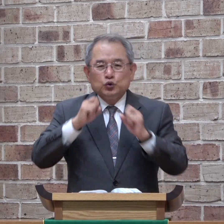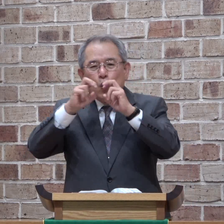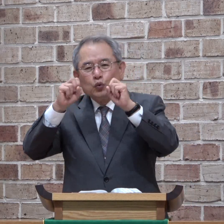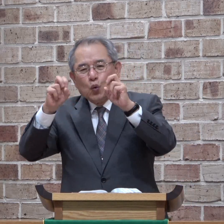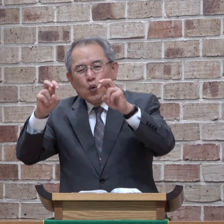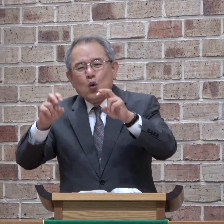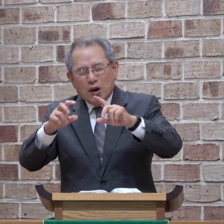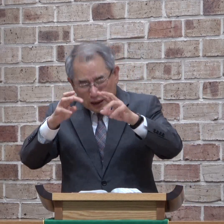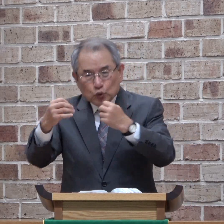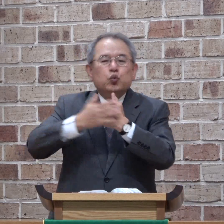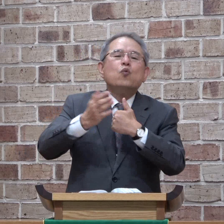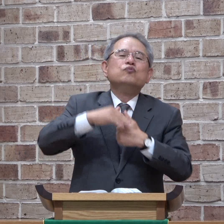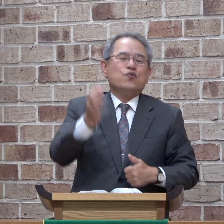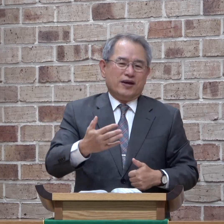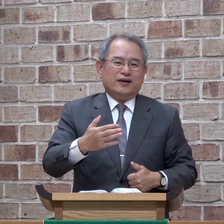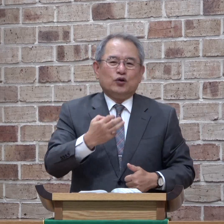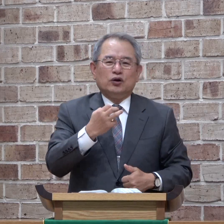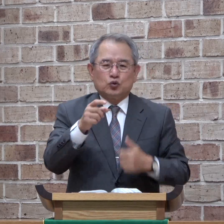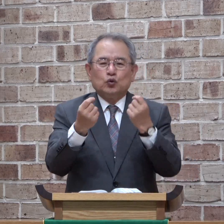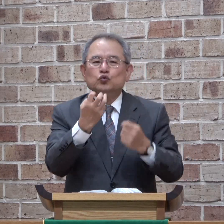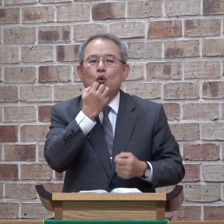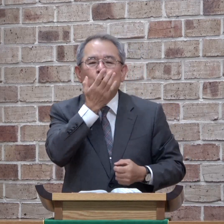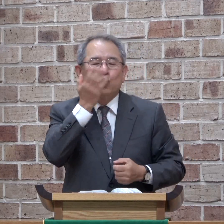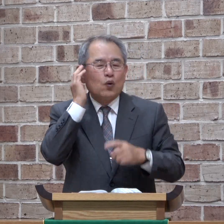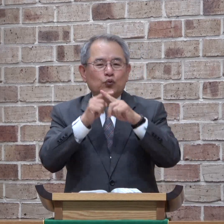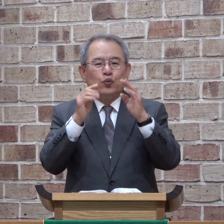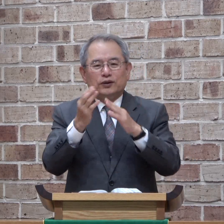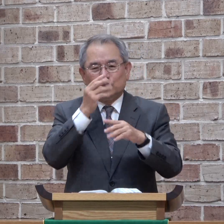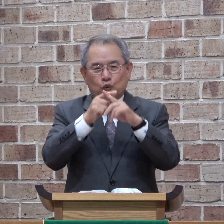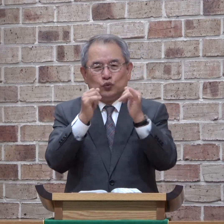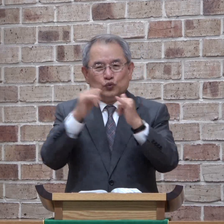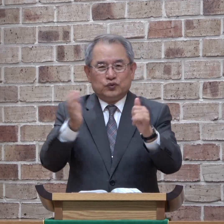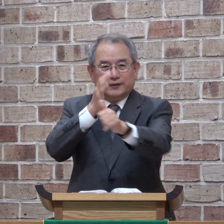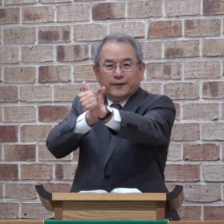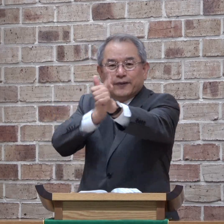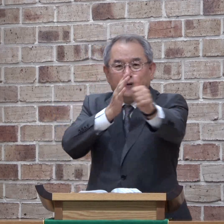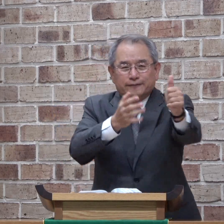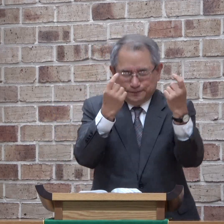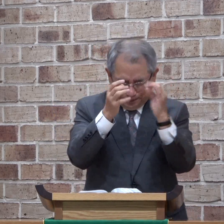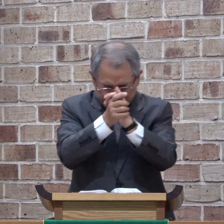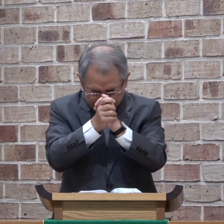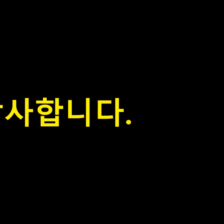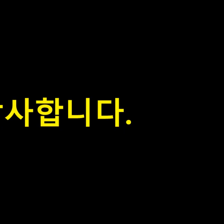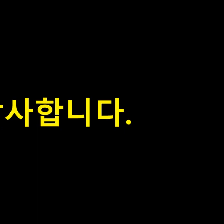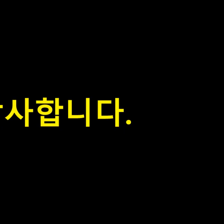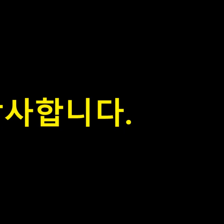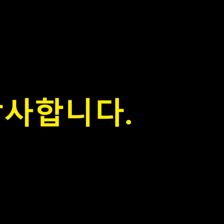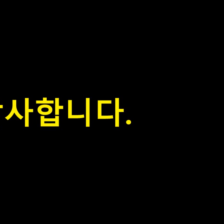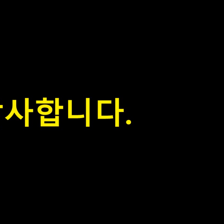또 교회와 선교의 유익이 되는 여러분의 큰 믿음을 주신 여러분 되시길 축복합니다.